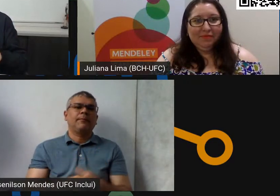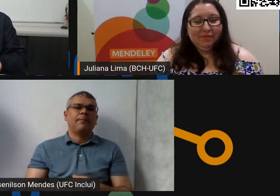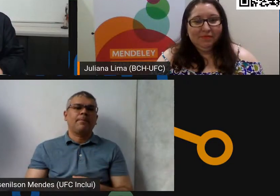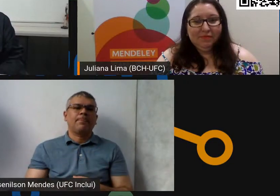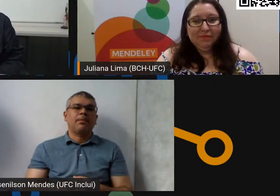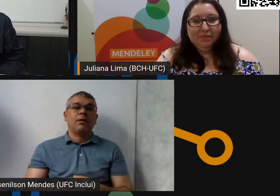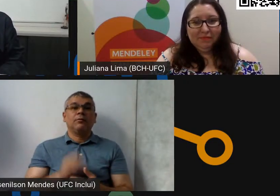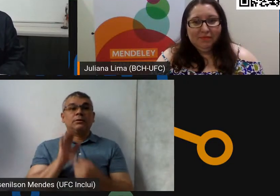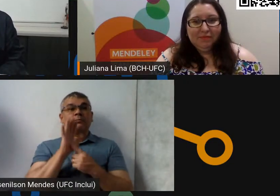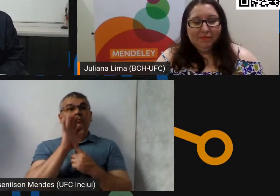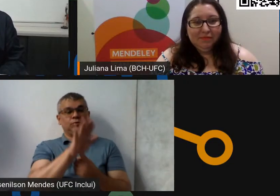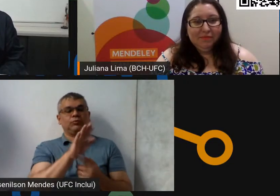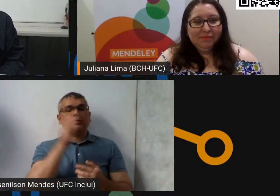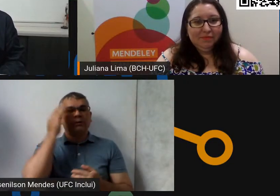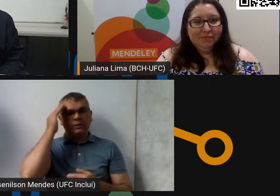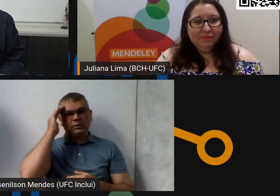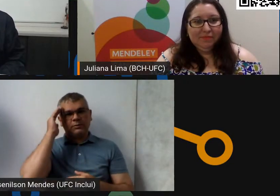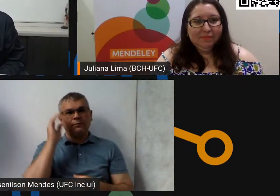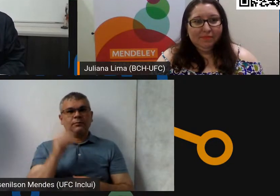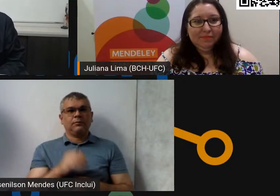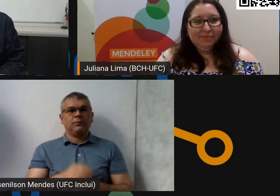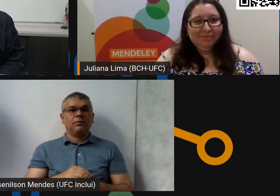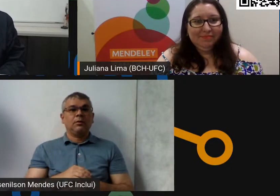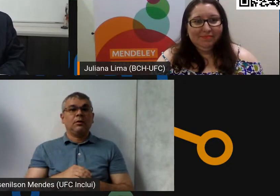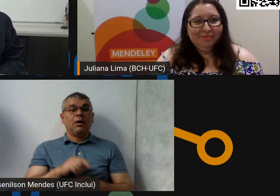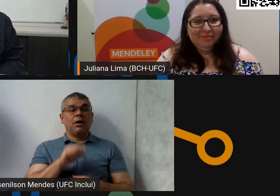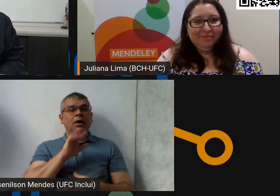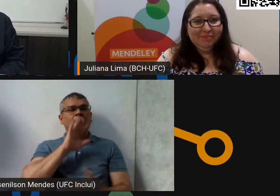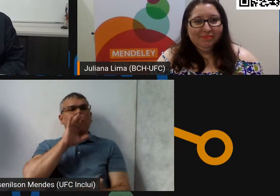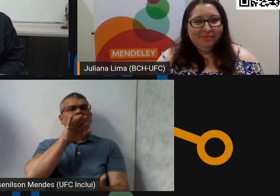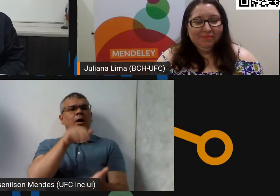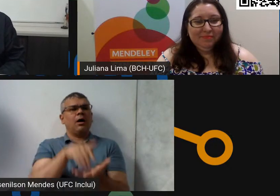seguinte. A conclusão, ela é importante.